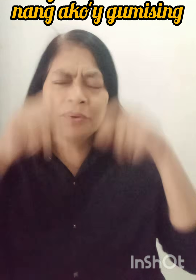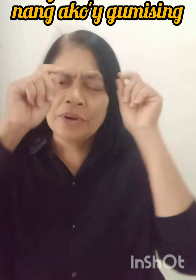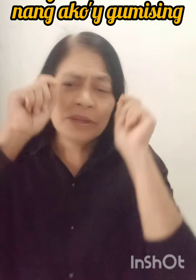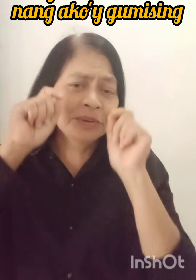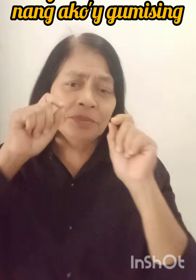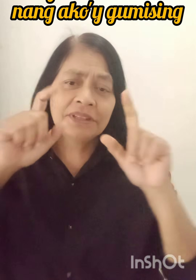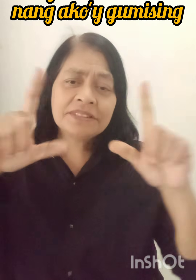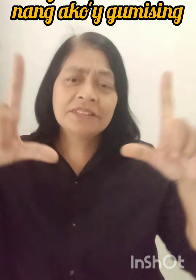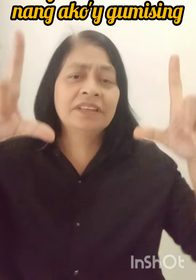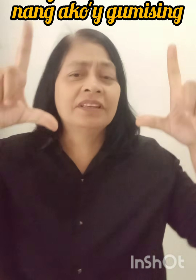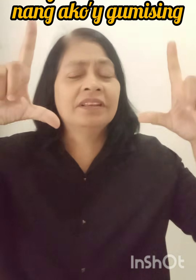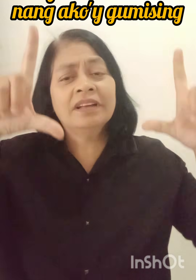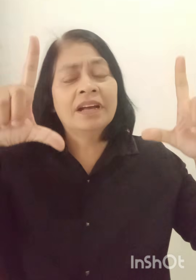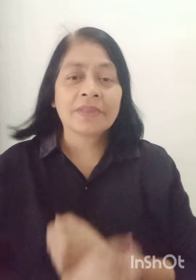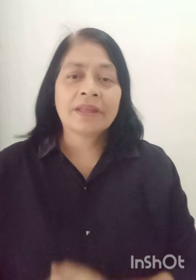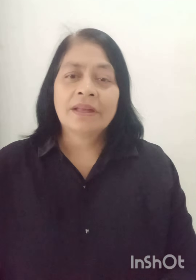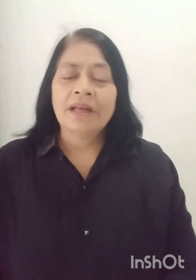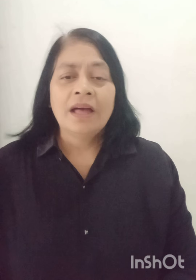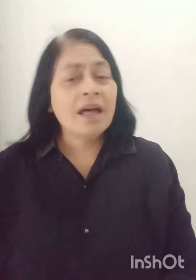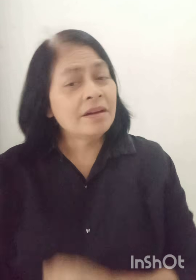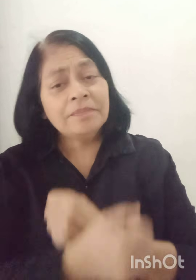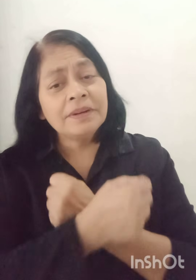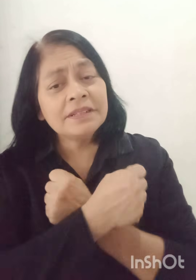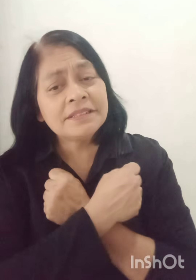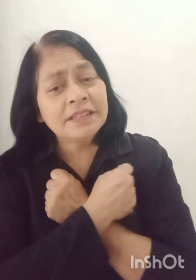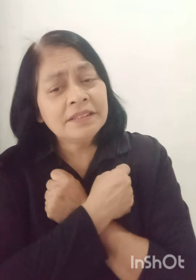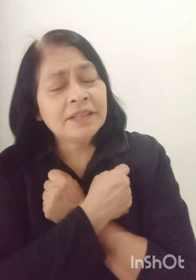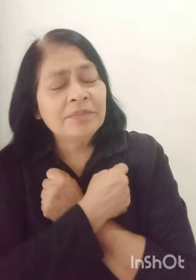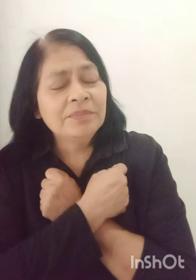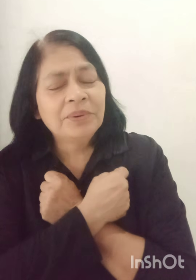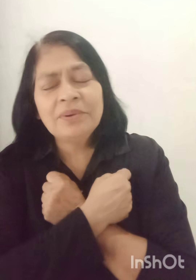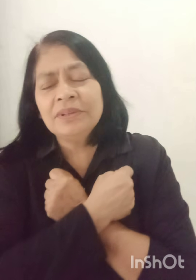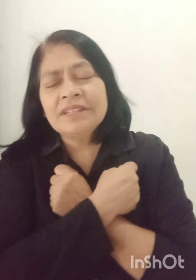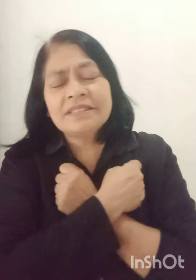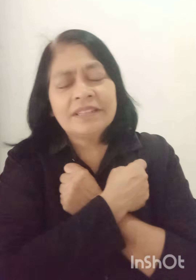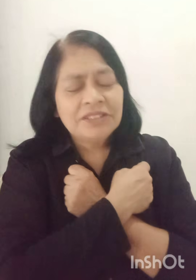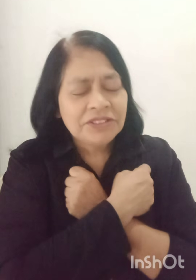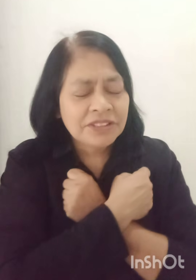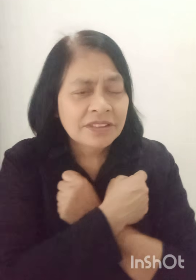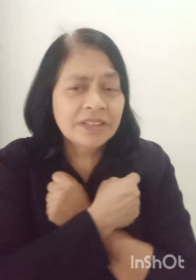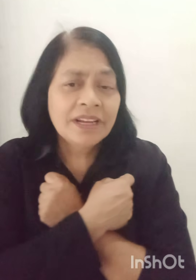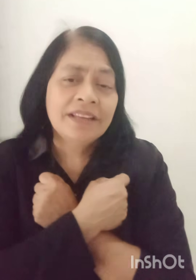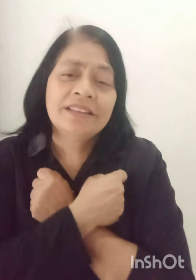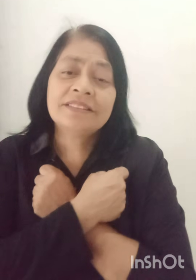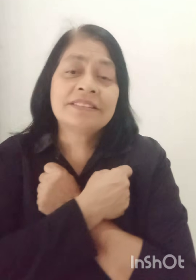ako'y gumising. Ang pagsinta mo na sadyang kay